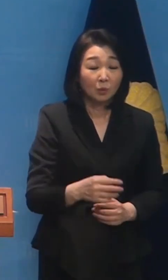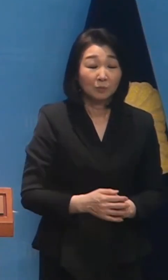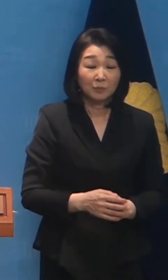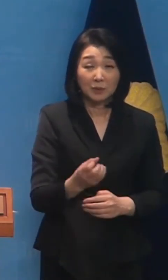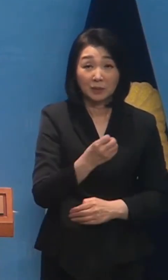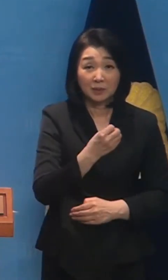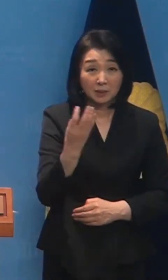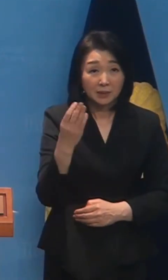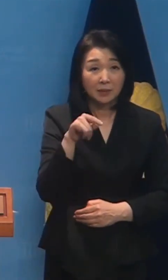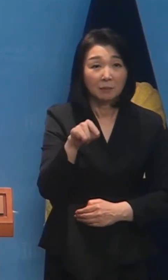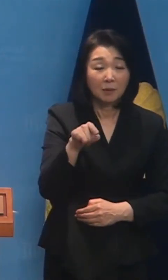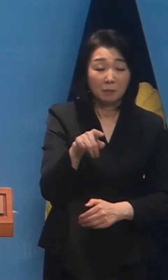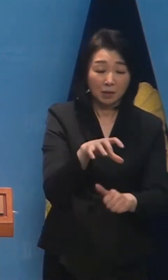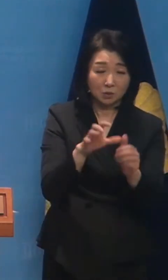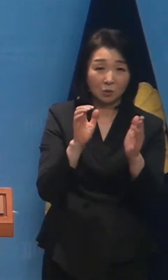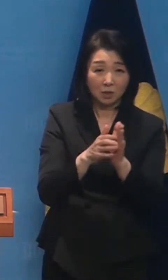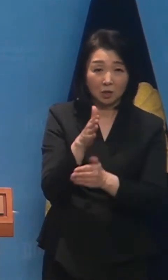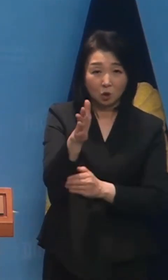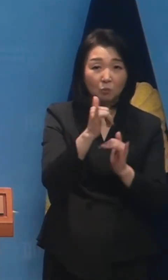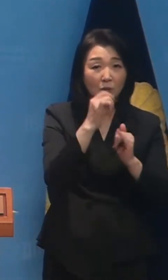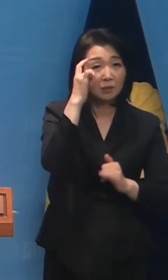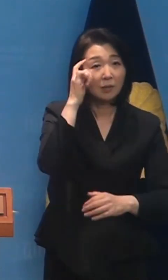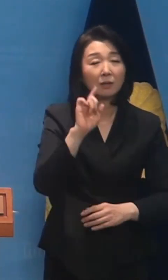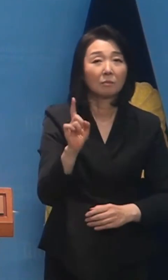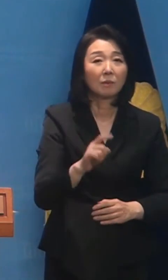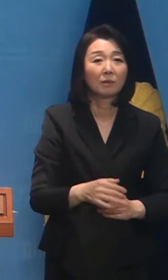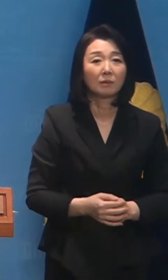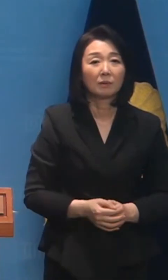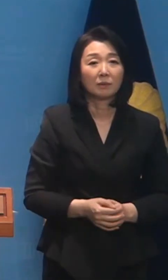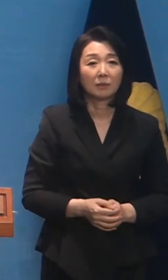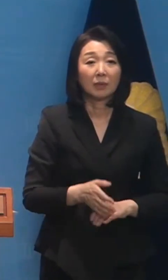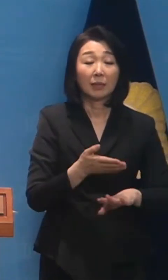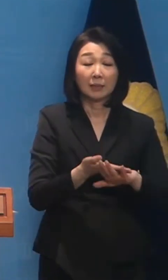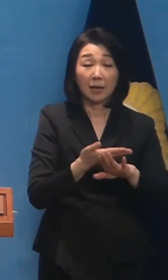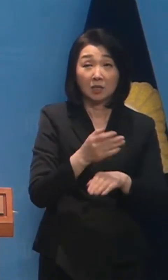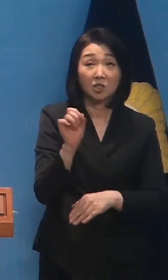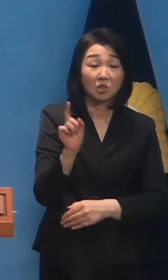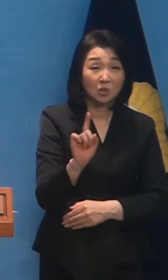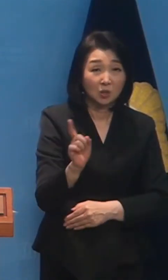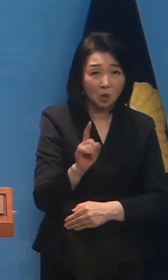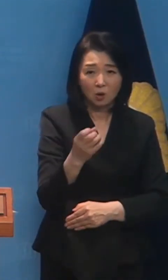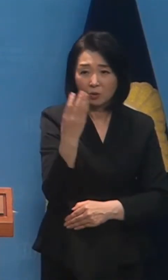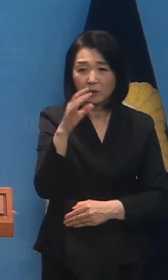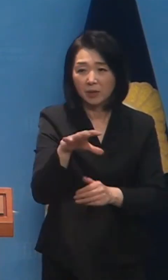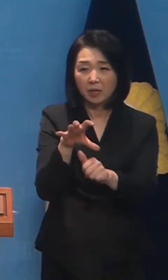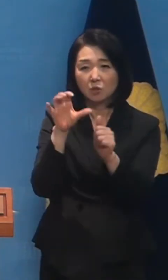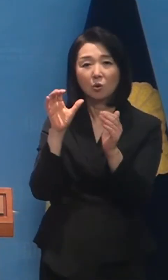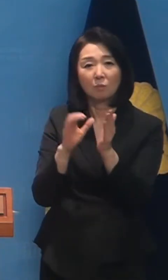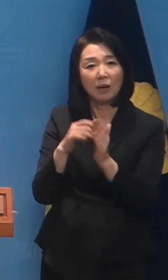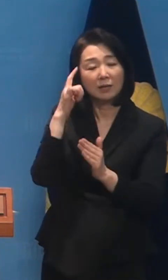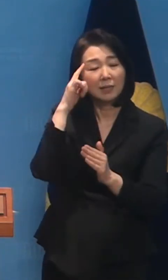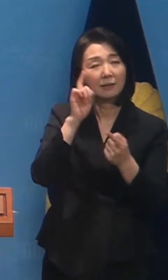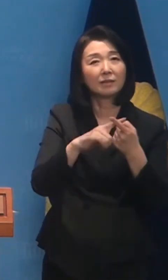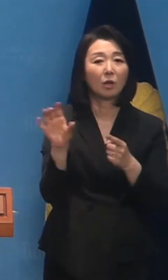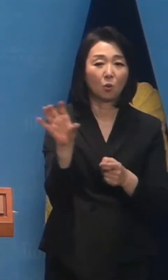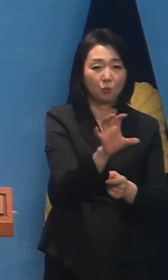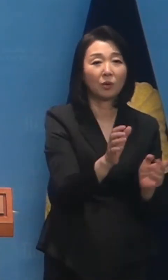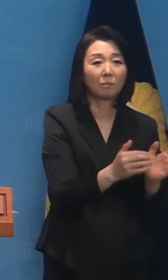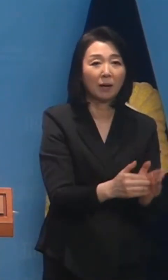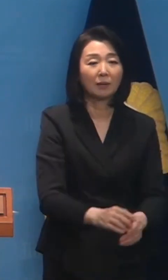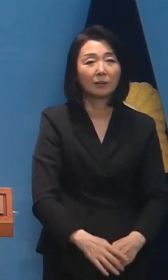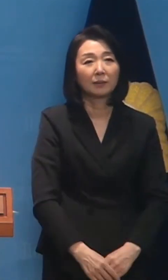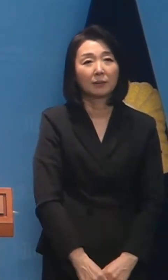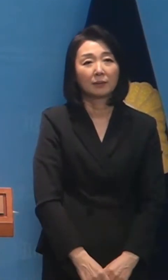해당 기사들에 인용된 전문가들의 의견은 다른 여러 매체에서 인용된 의견을 그대로 옮겼을